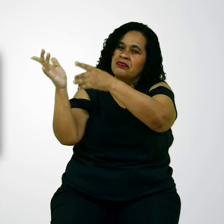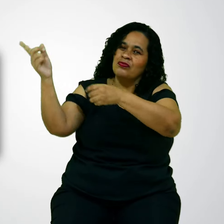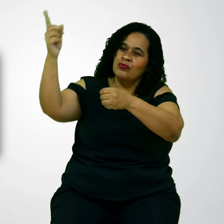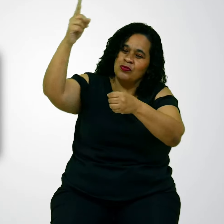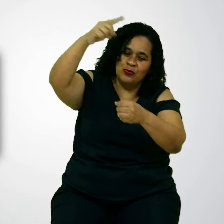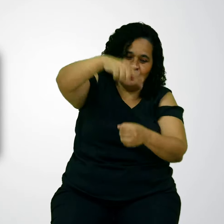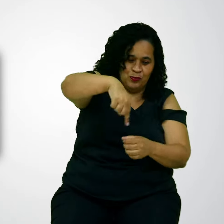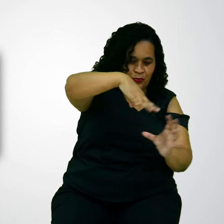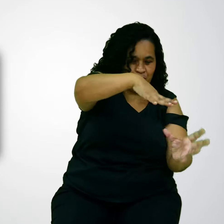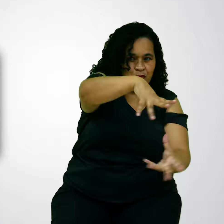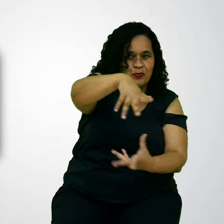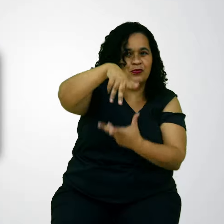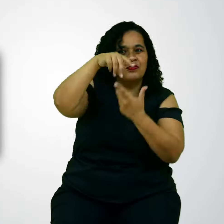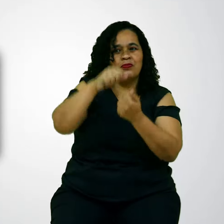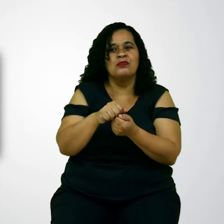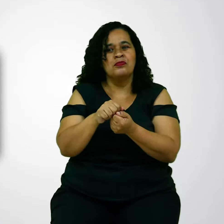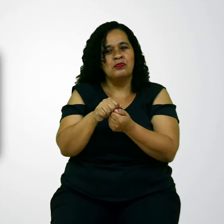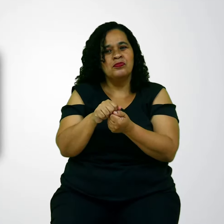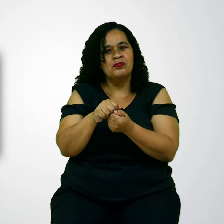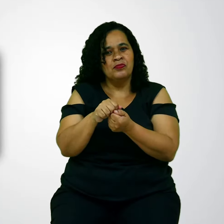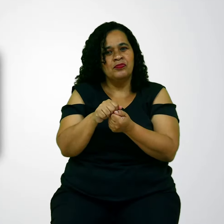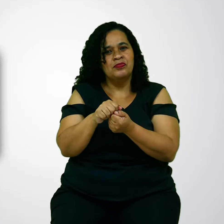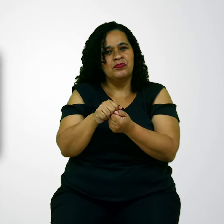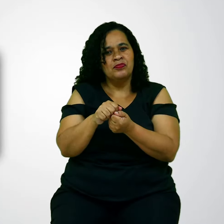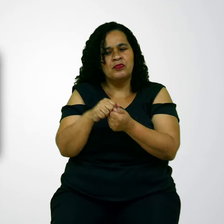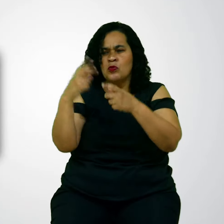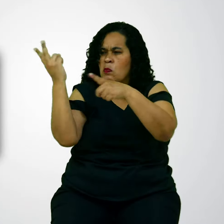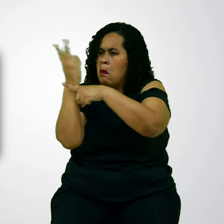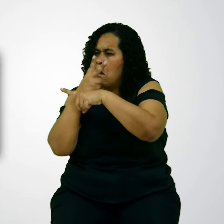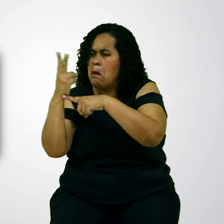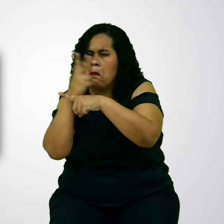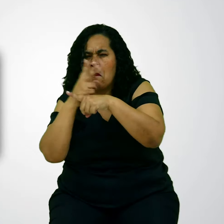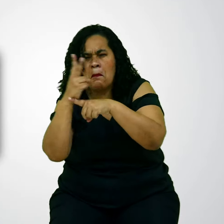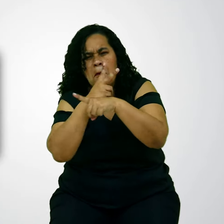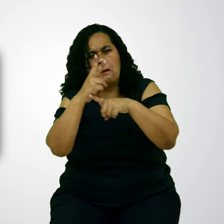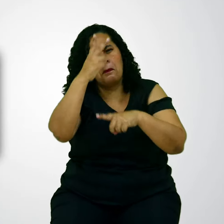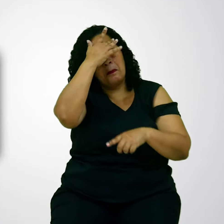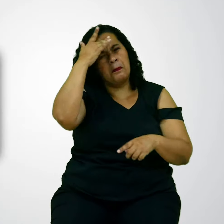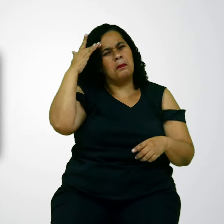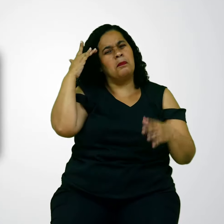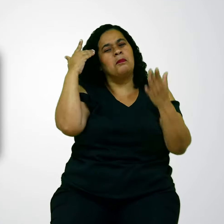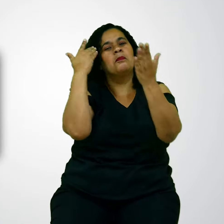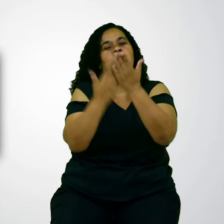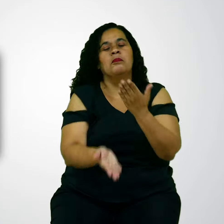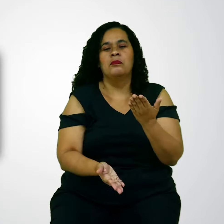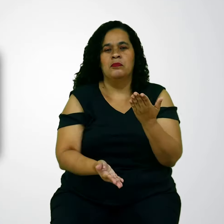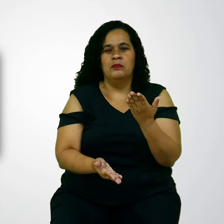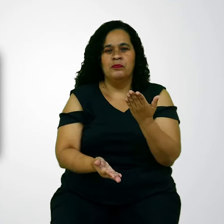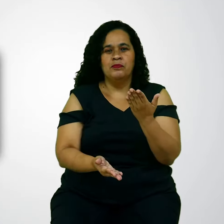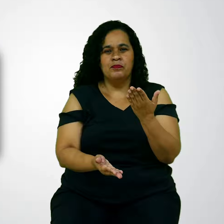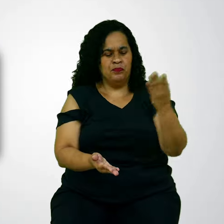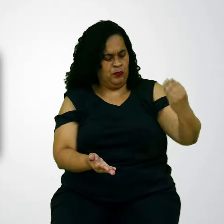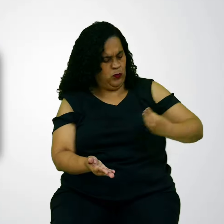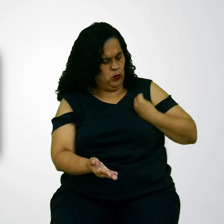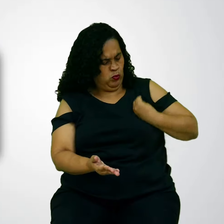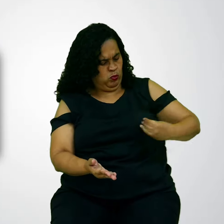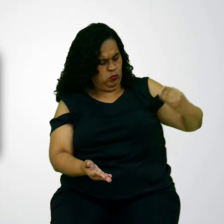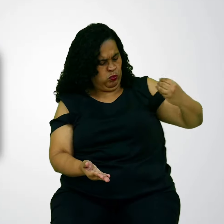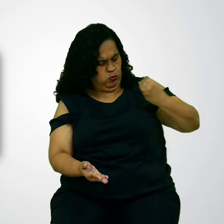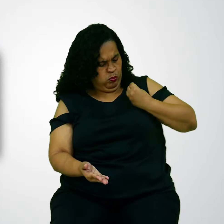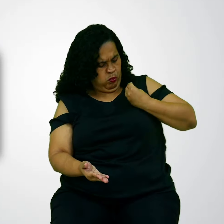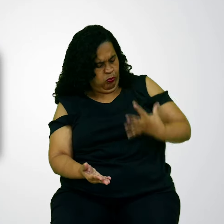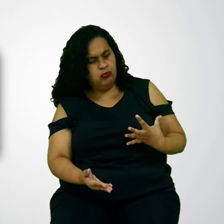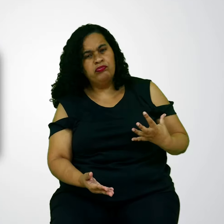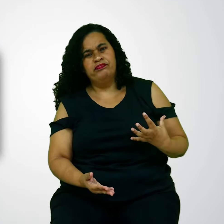ele vai atrás de gente perdida, porque qual é a missão do Pai? É buscar o filho perdido. Qual é a missão de